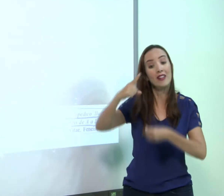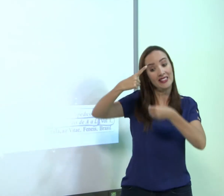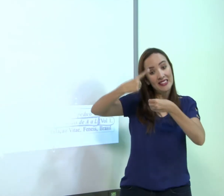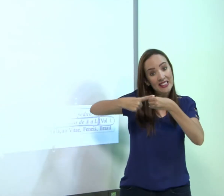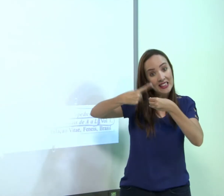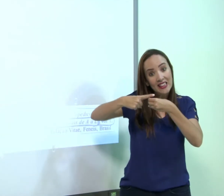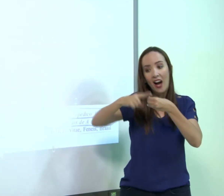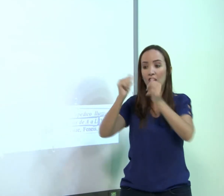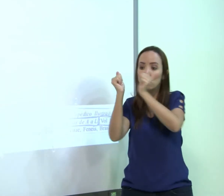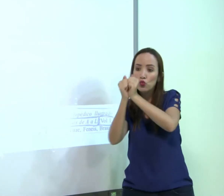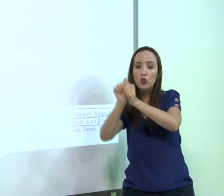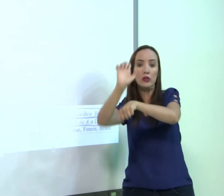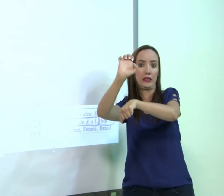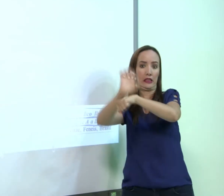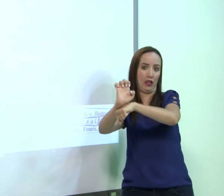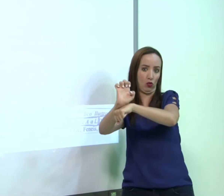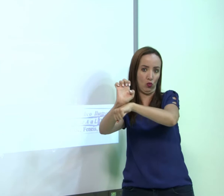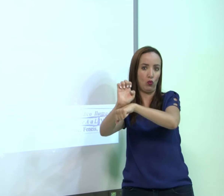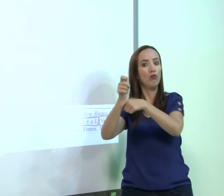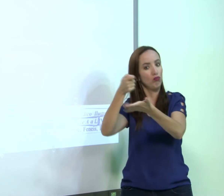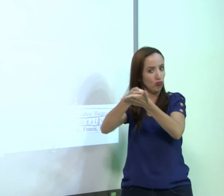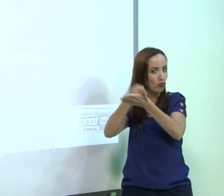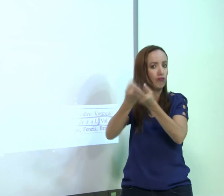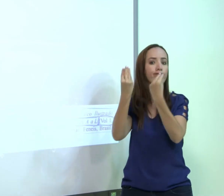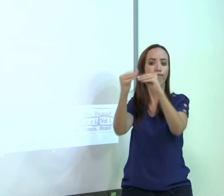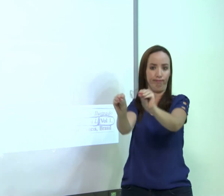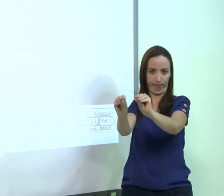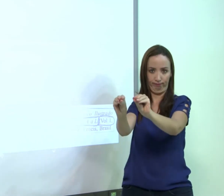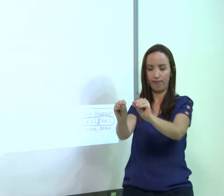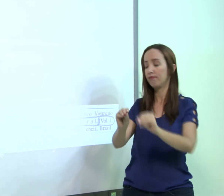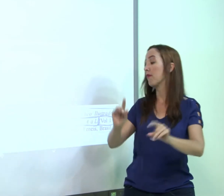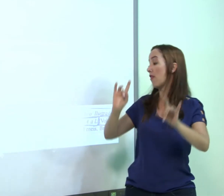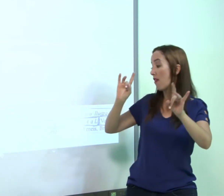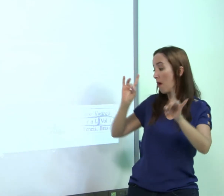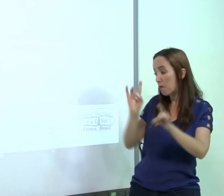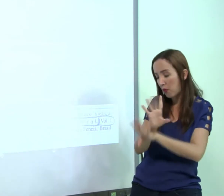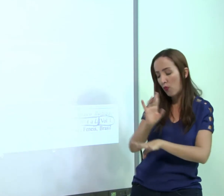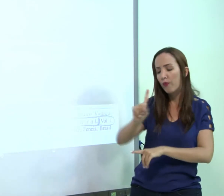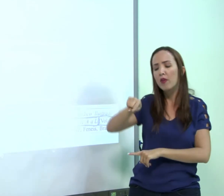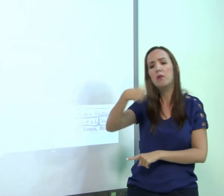Coloca-se a cidade junto com o estado. Precisa colocar esses dois itens.